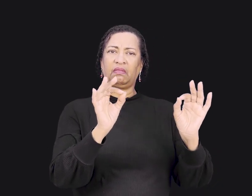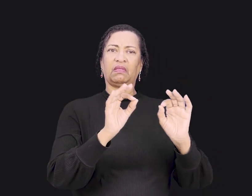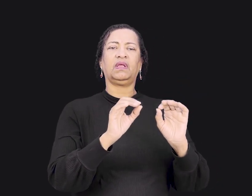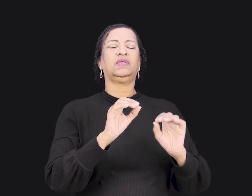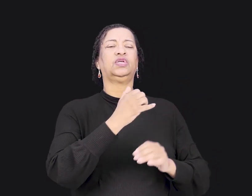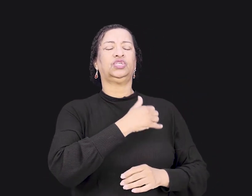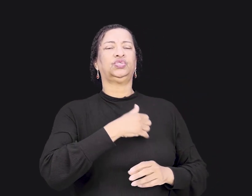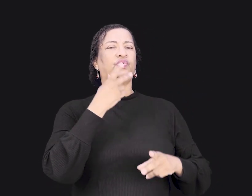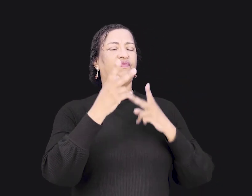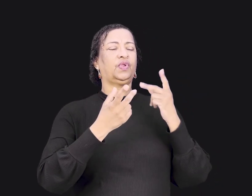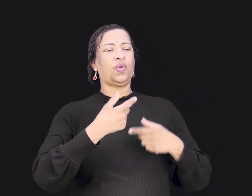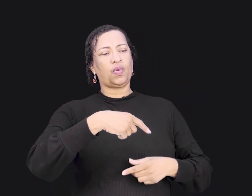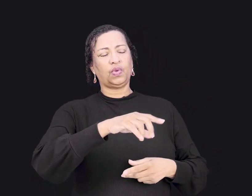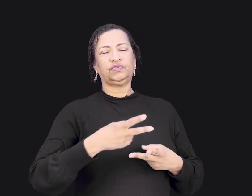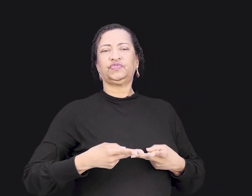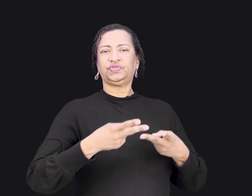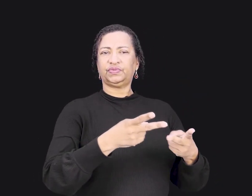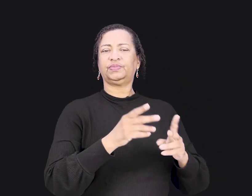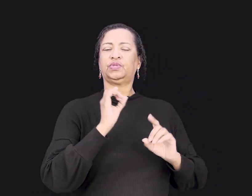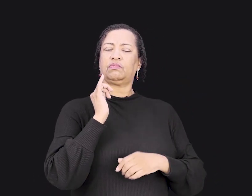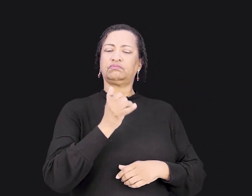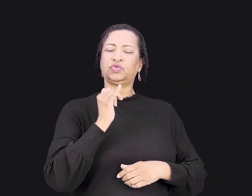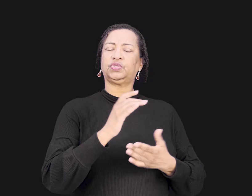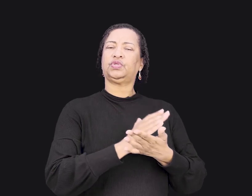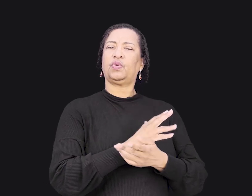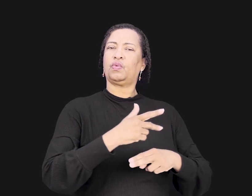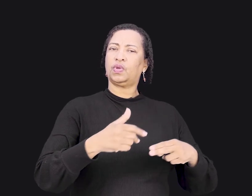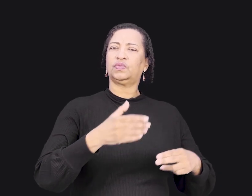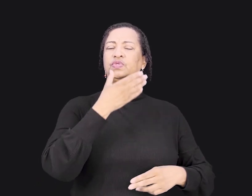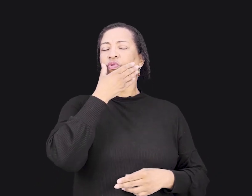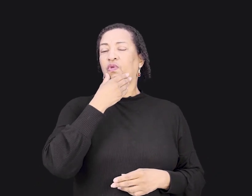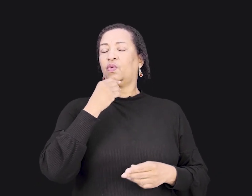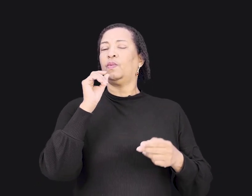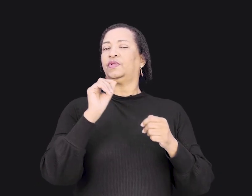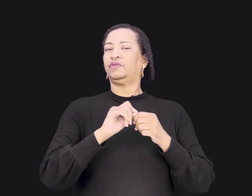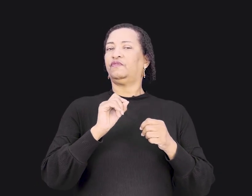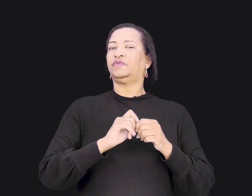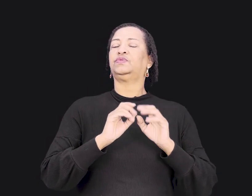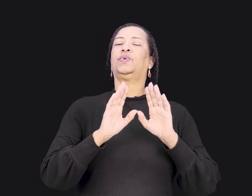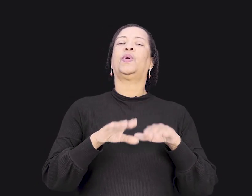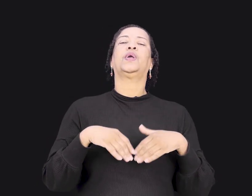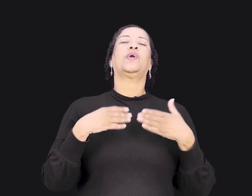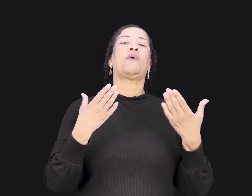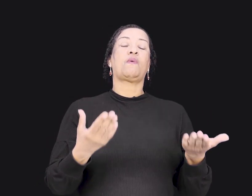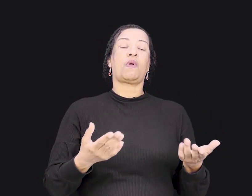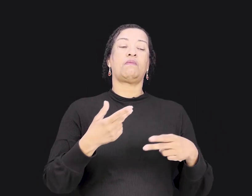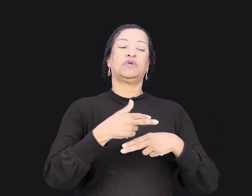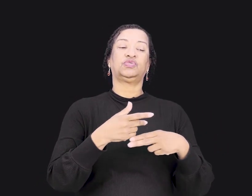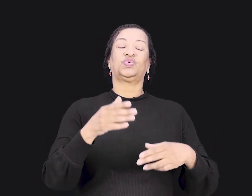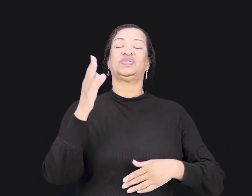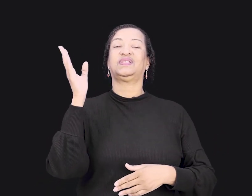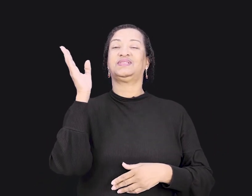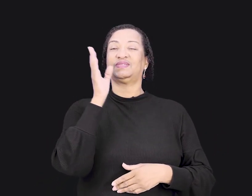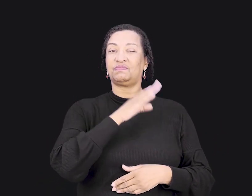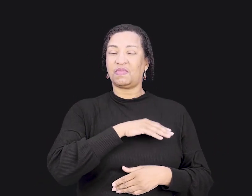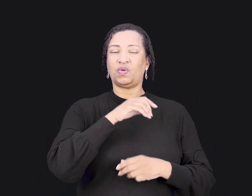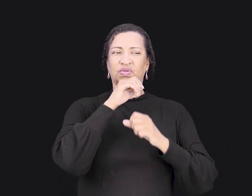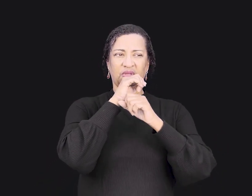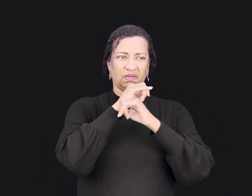fosse visitá-los contaria algumas coisas que este homem estava fazendo e quais eram as maledicências que ele andava espalhando